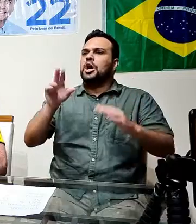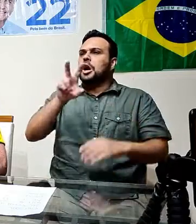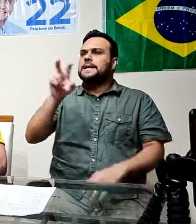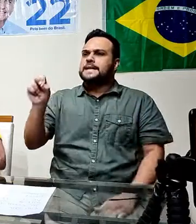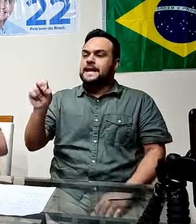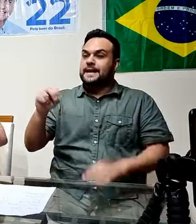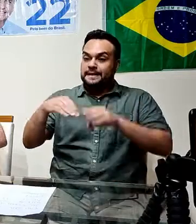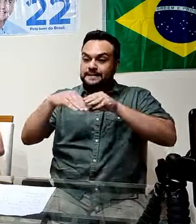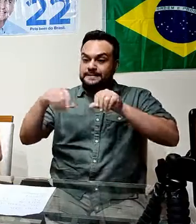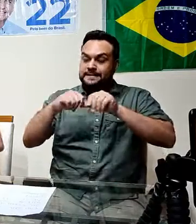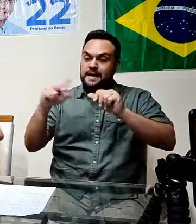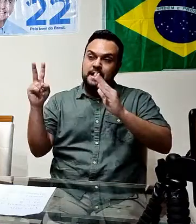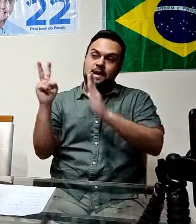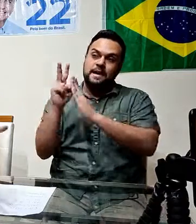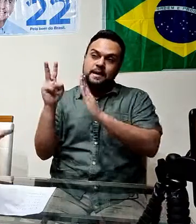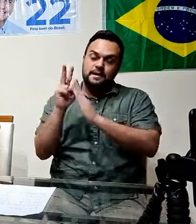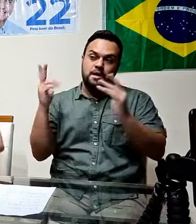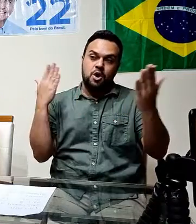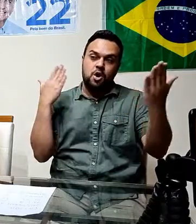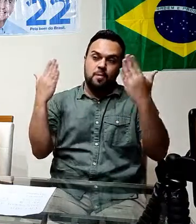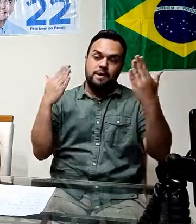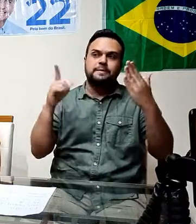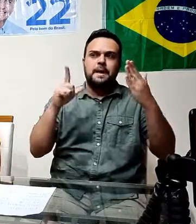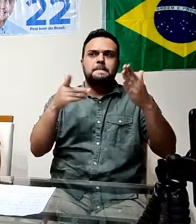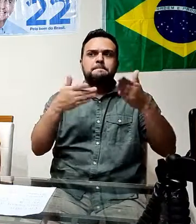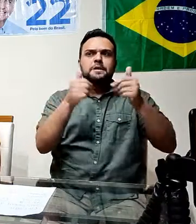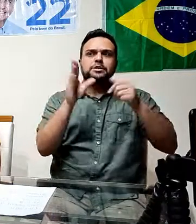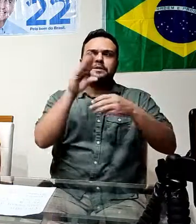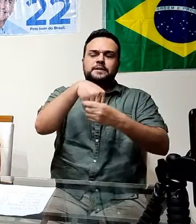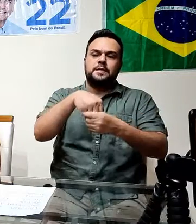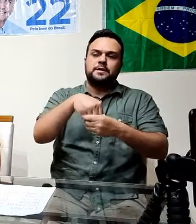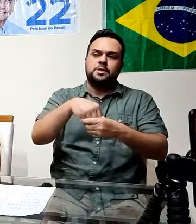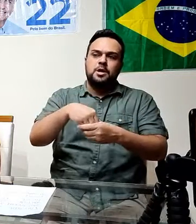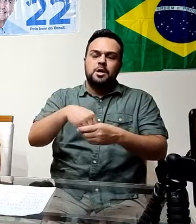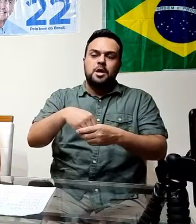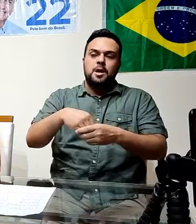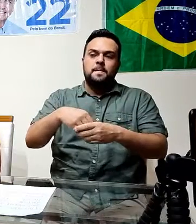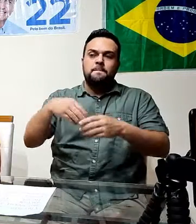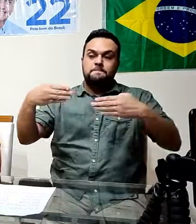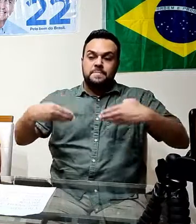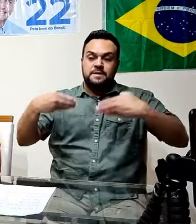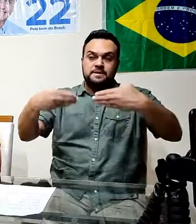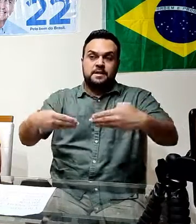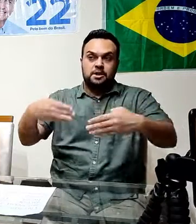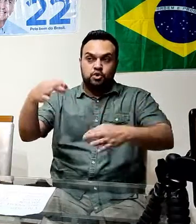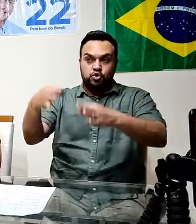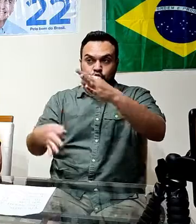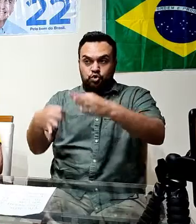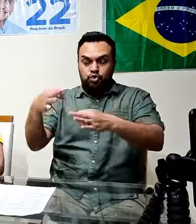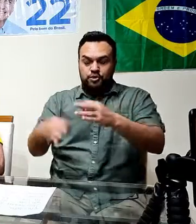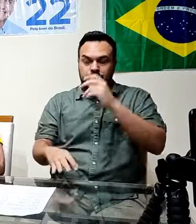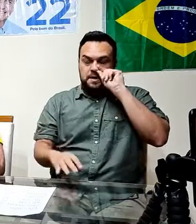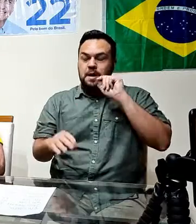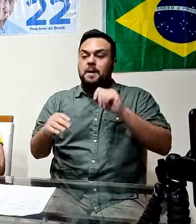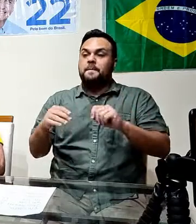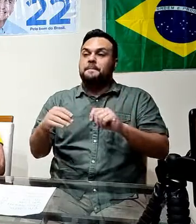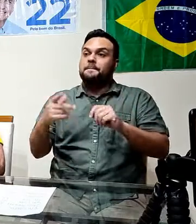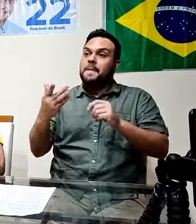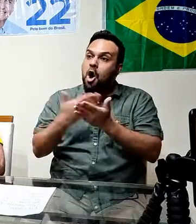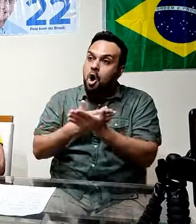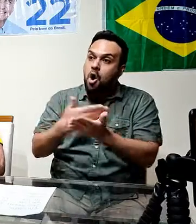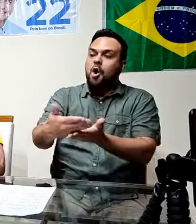indígenas cujo pedido está lá no Ministério da Justiça, né, para começar um processo